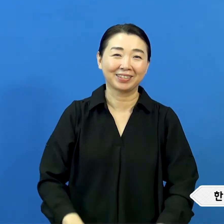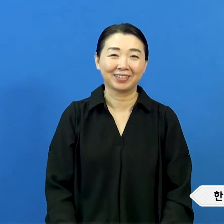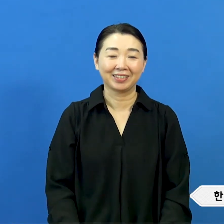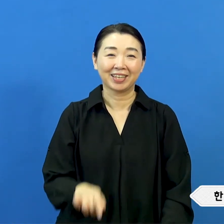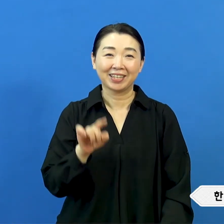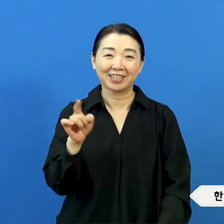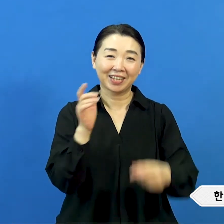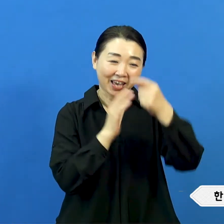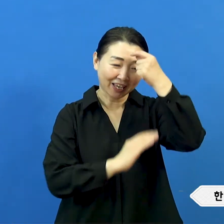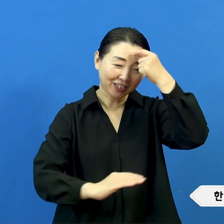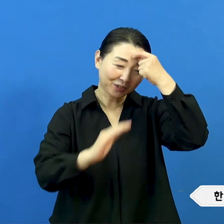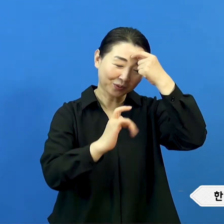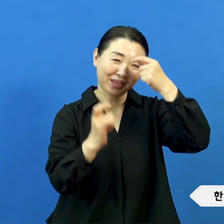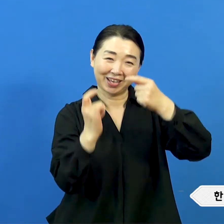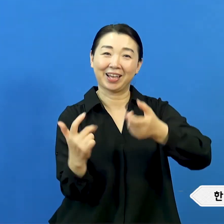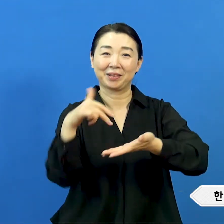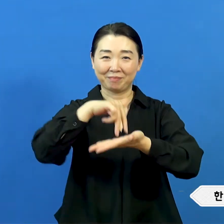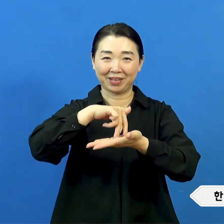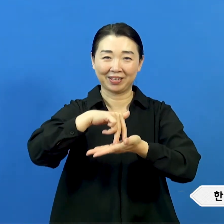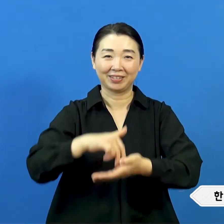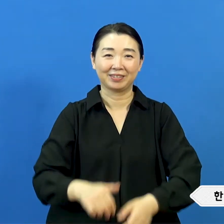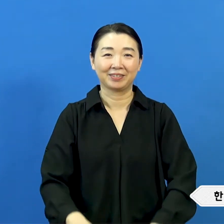그것이 성도의 견인입니다.